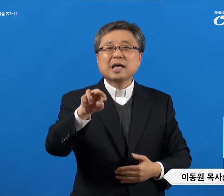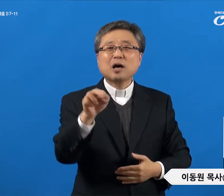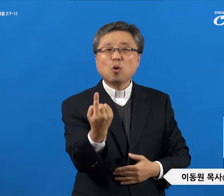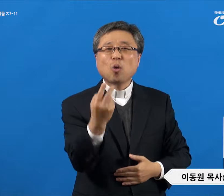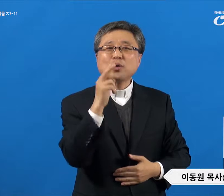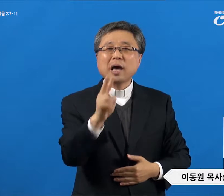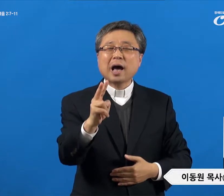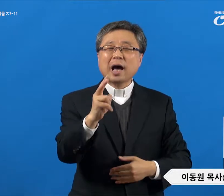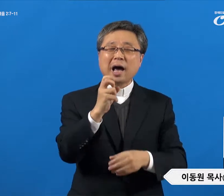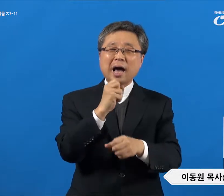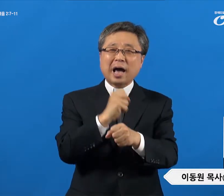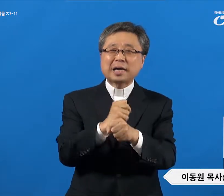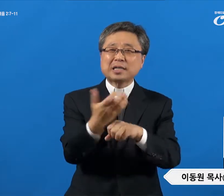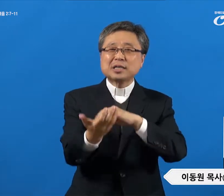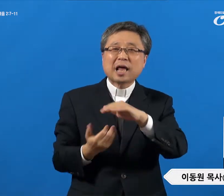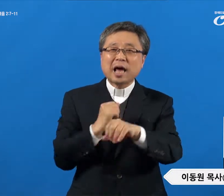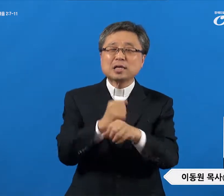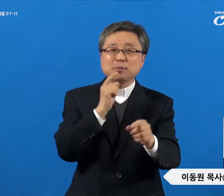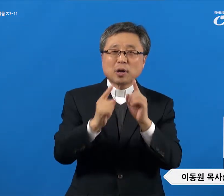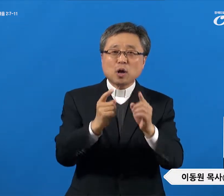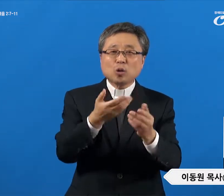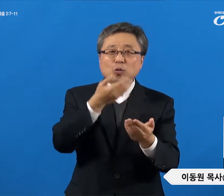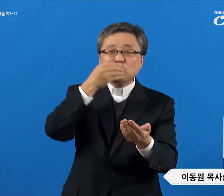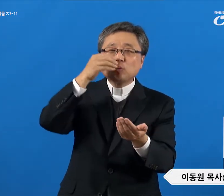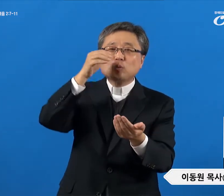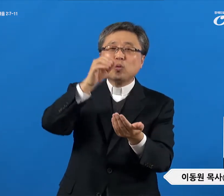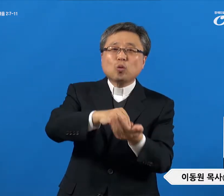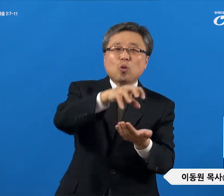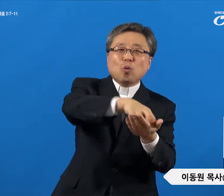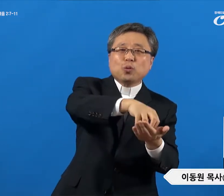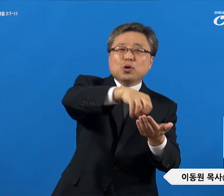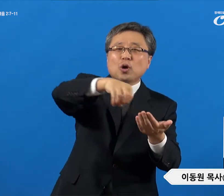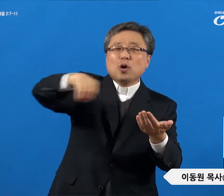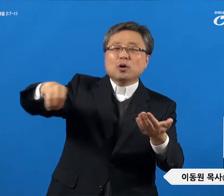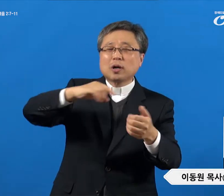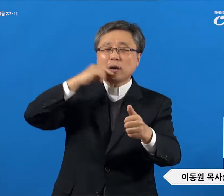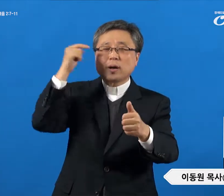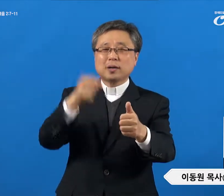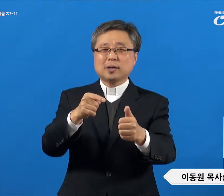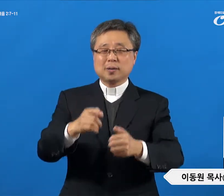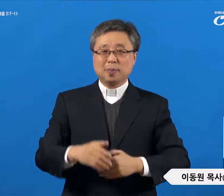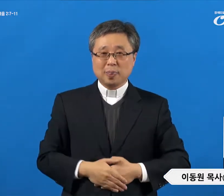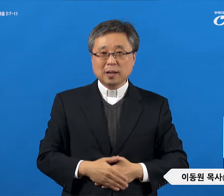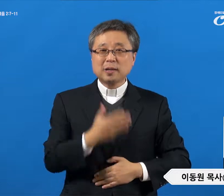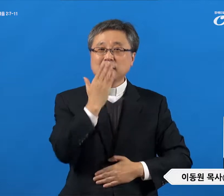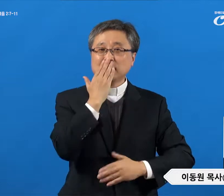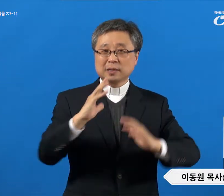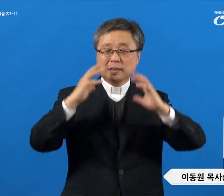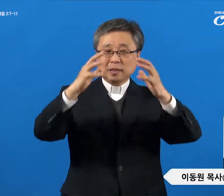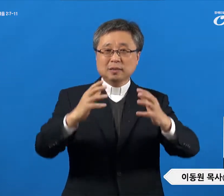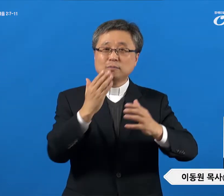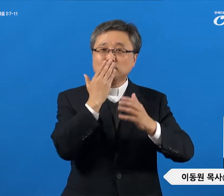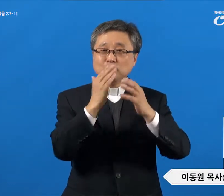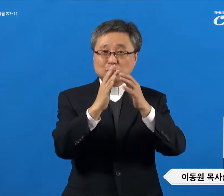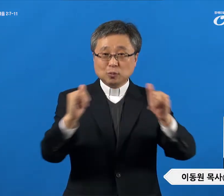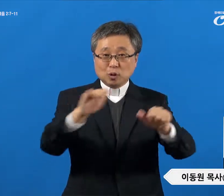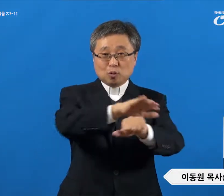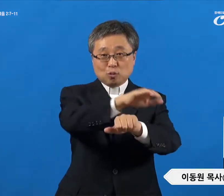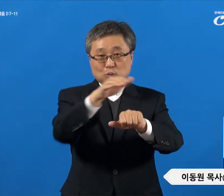전에 하신 말씀이 있어요. 돌을 올려놔라, 옮겨라. 그 이스라엘 유대인들의 무덤은 이렇게 굴 같은